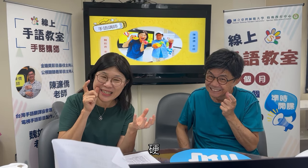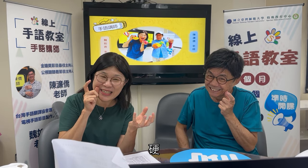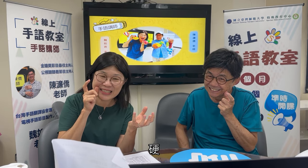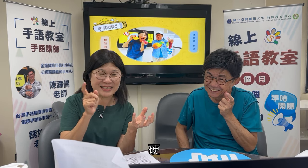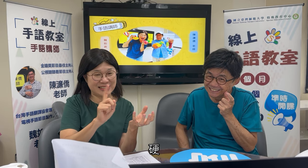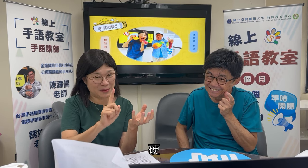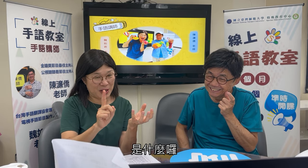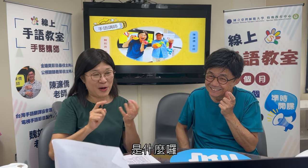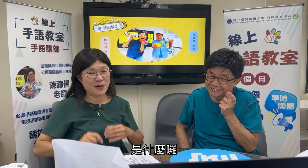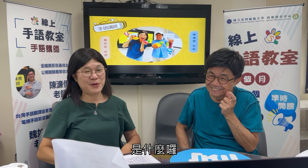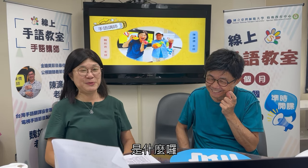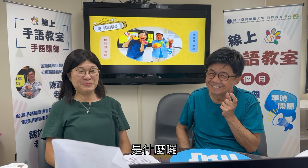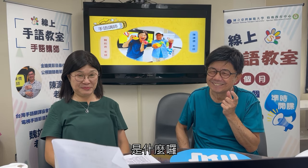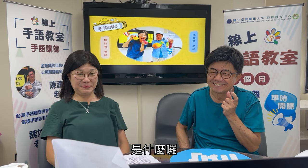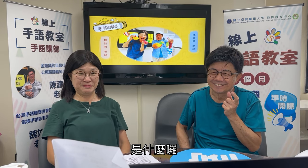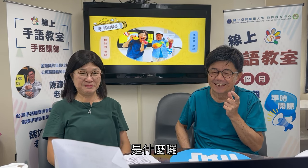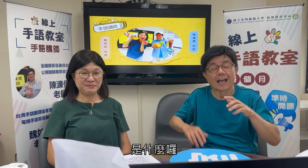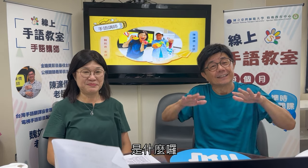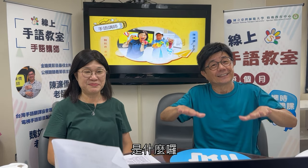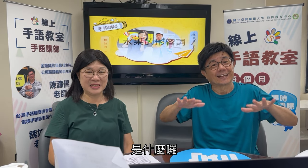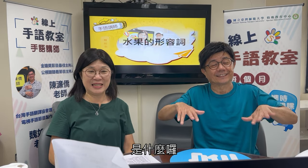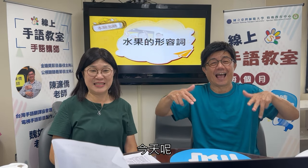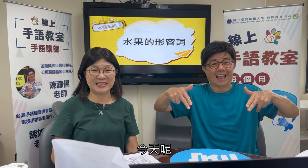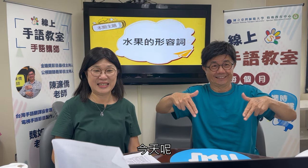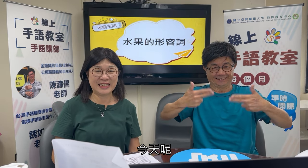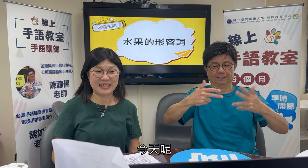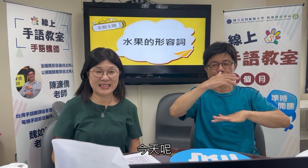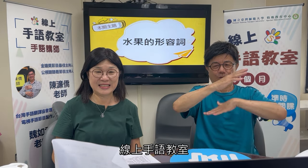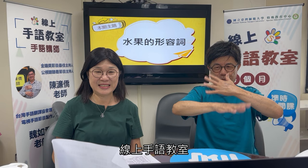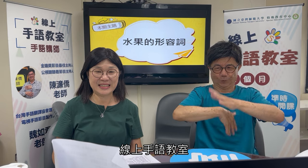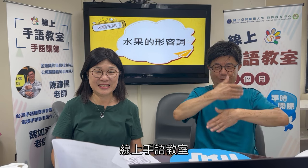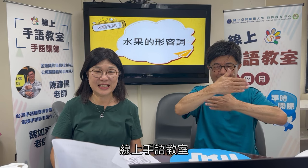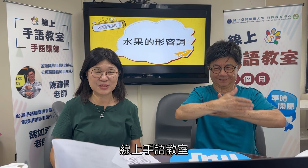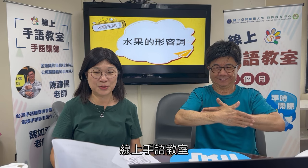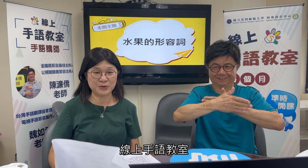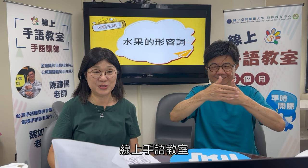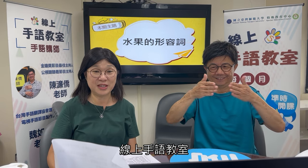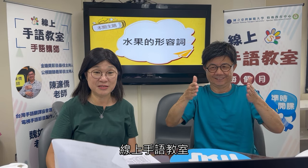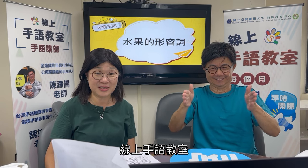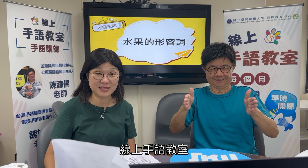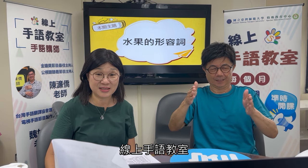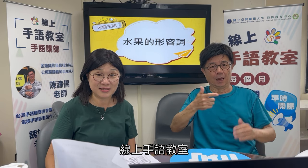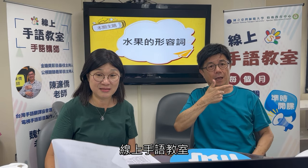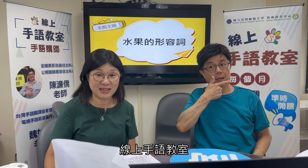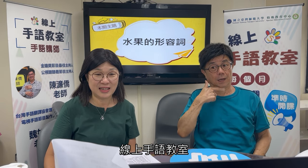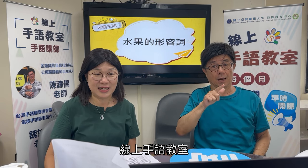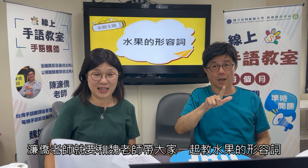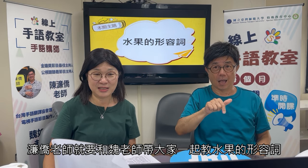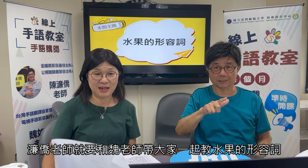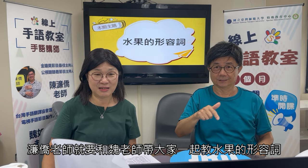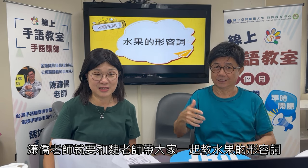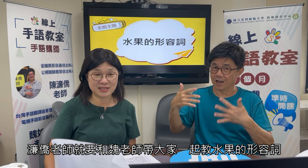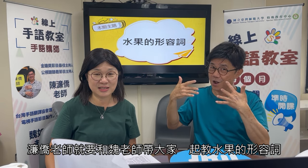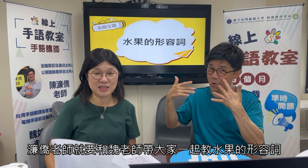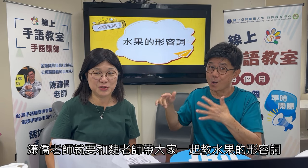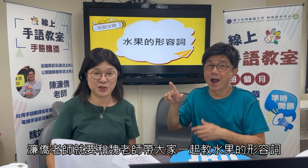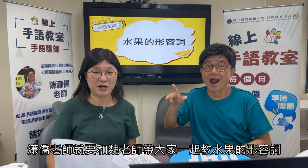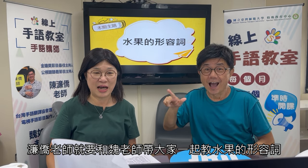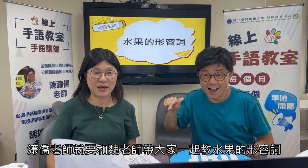硬是什么咯。今天呢线上手语教室，连乔老师就要和